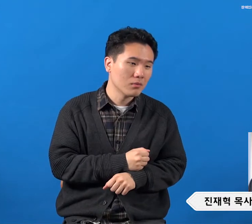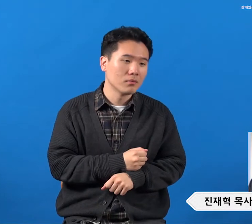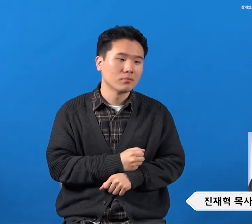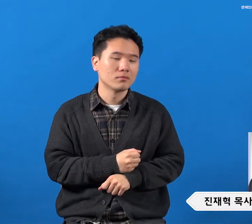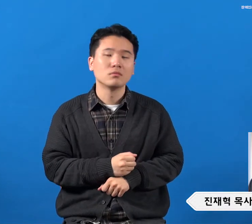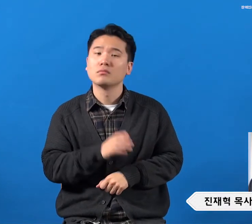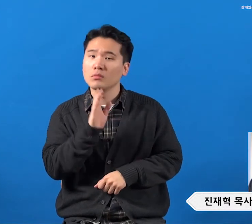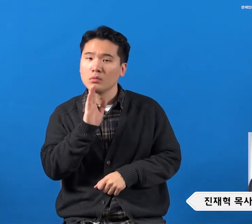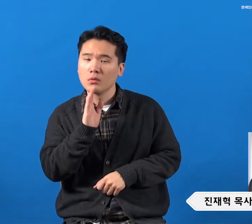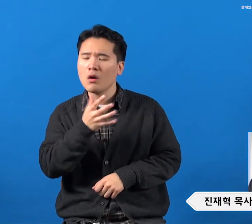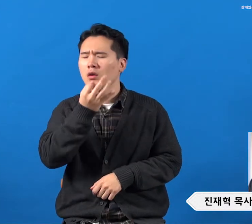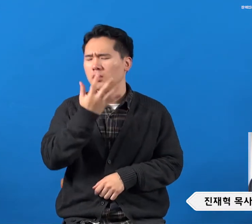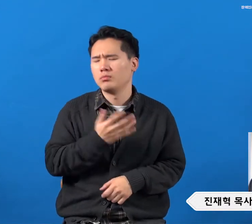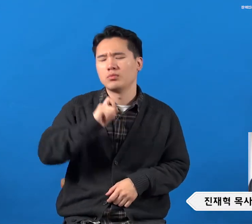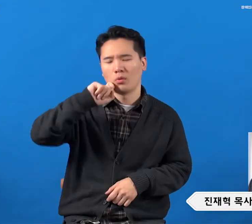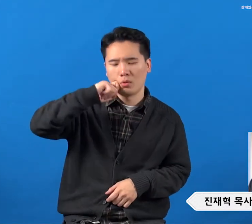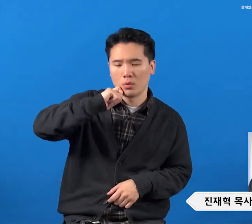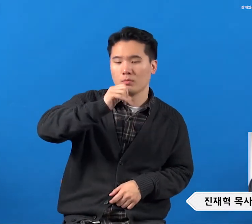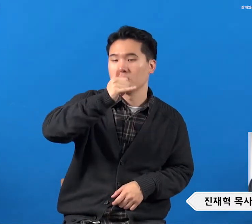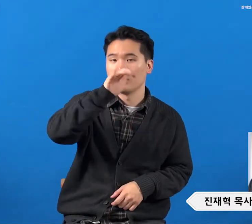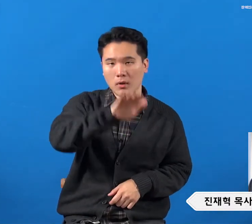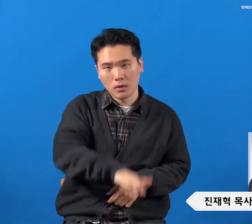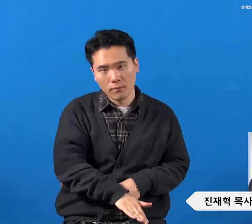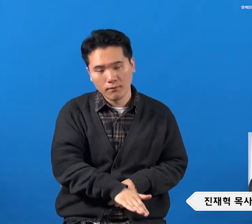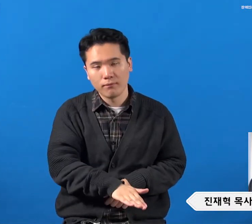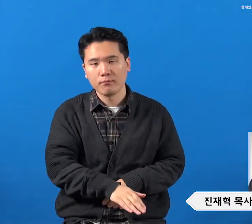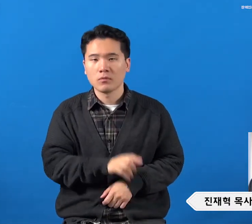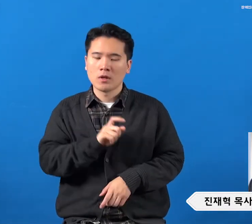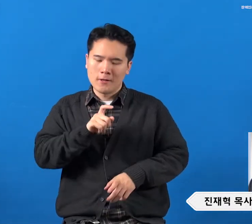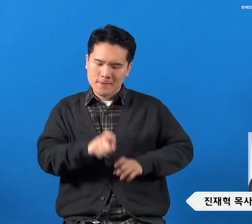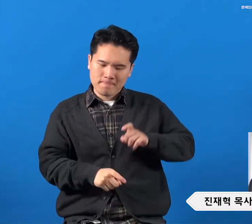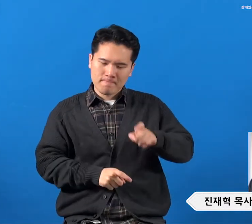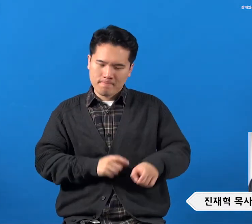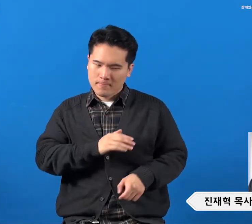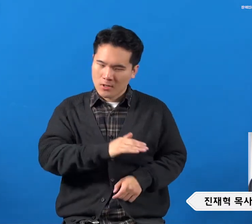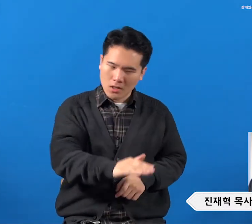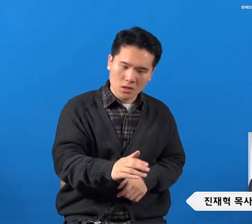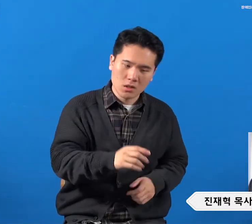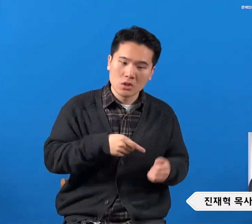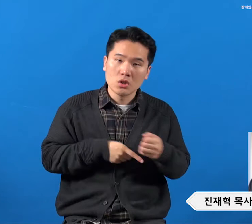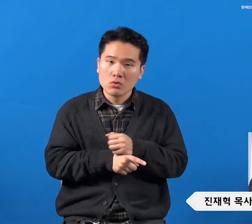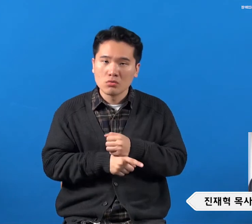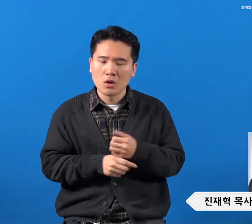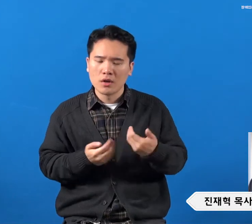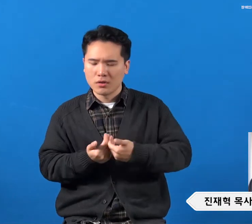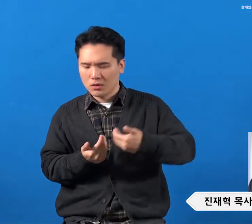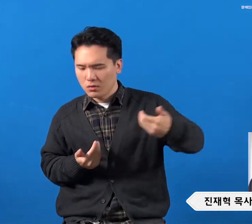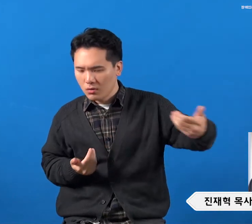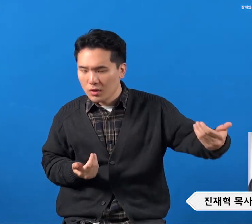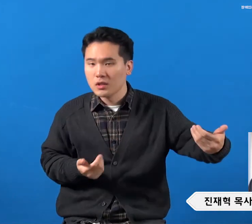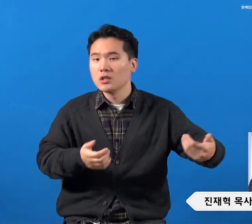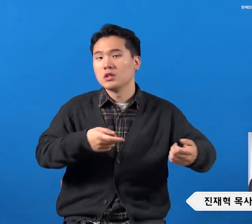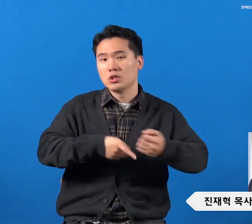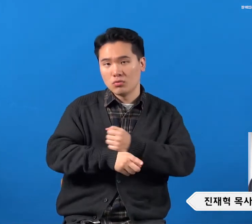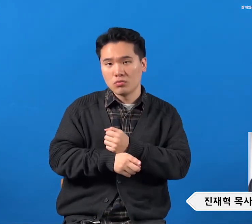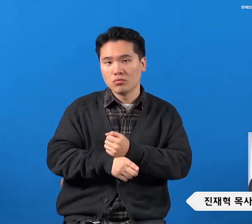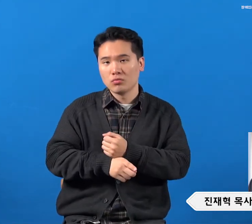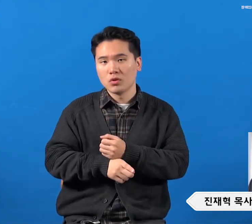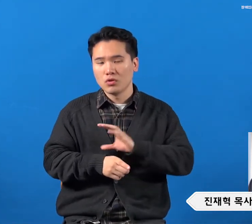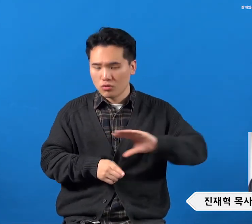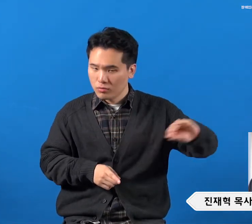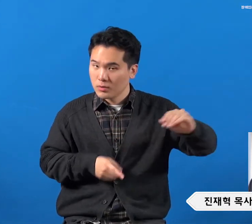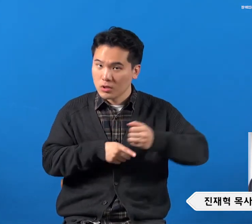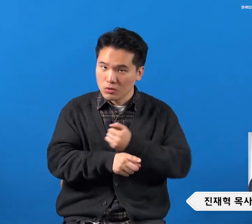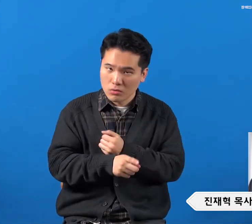그래요, 힘들고 어려운 가운데 있지만 그렇게 나갈 수 있는 이유, 떠날 수 있었던 이유, 섬길 수